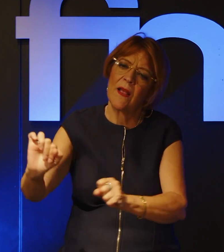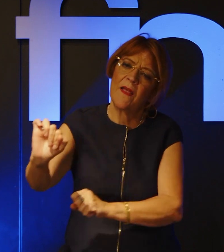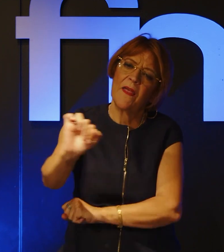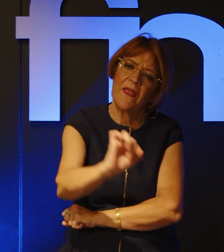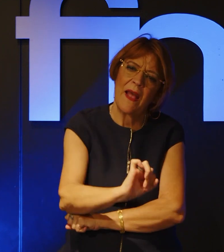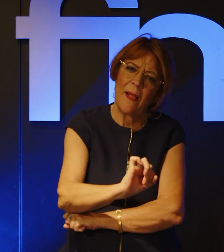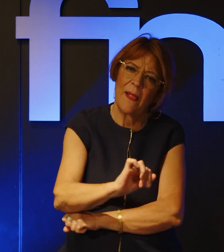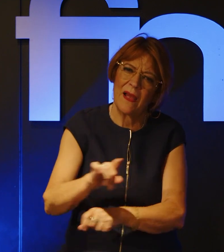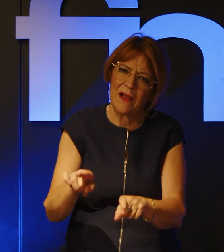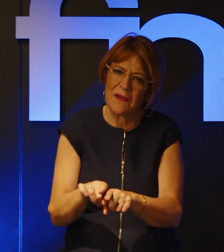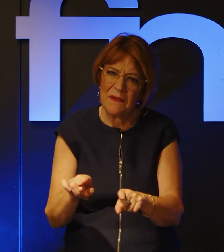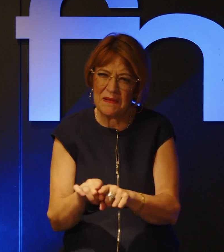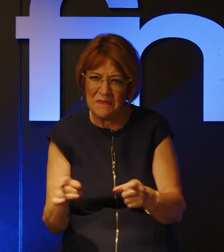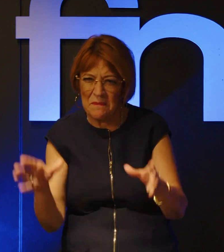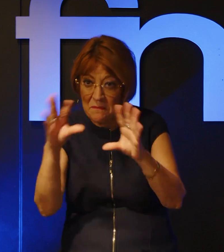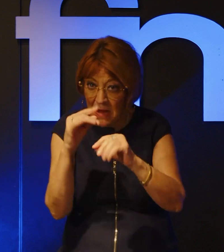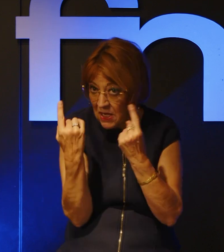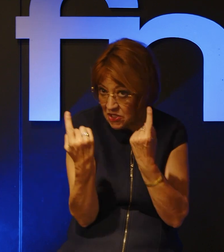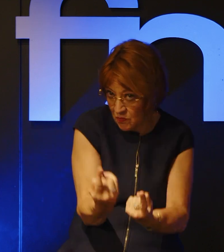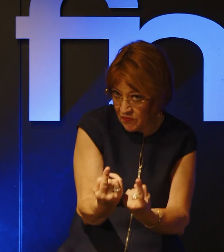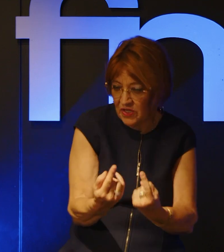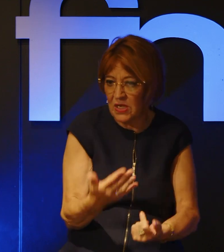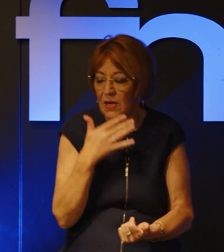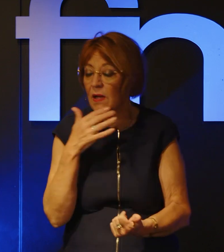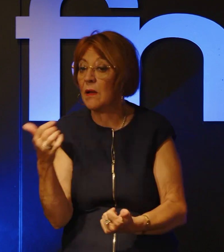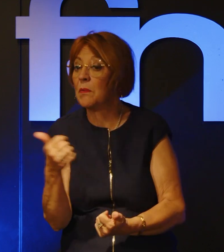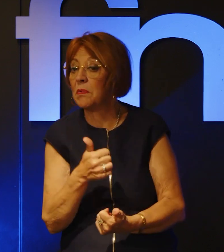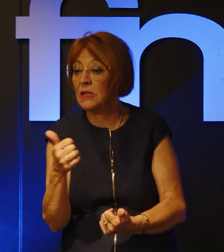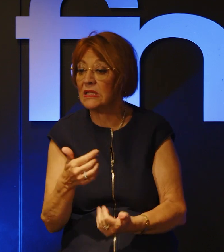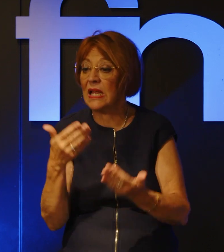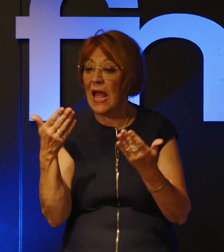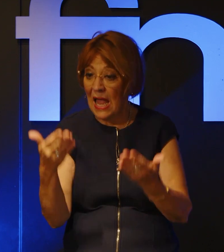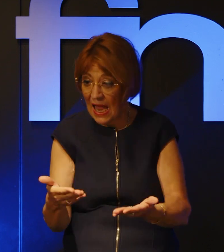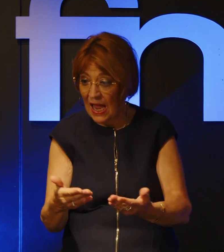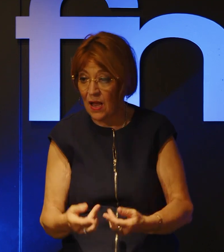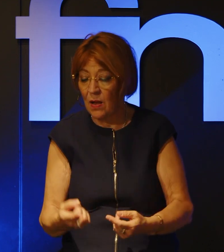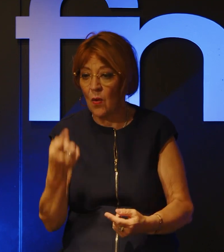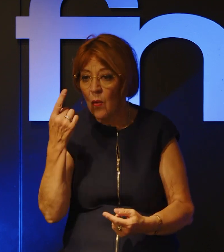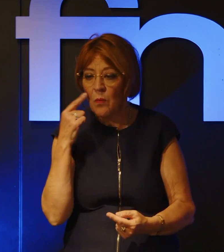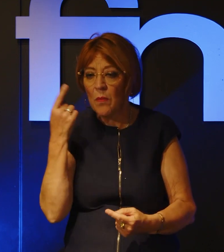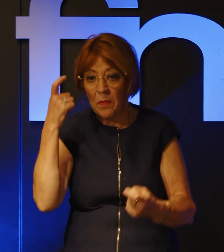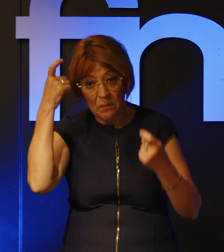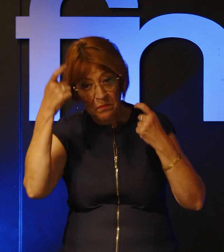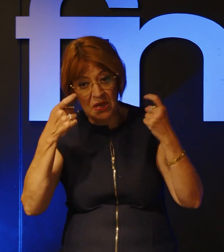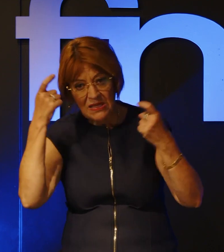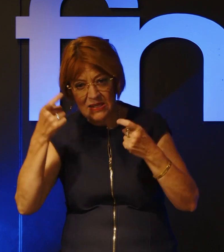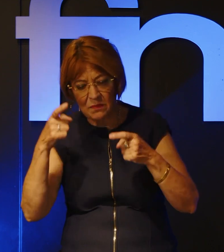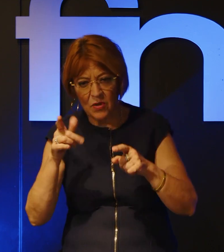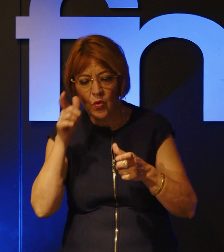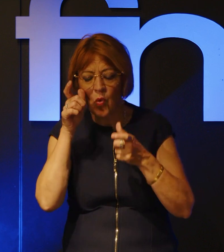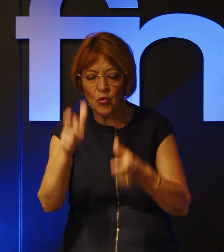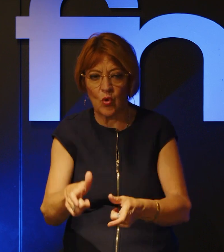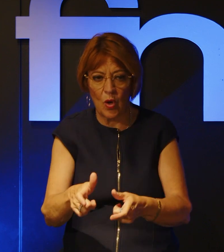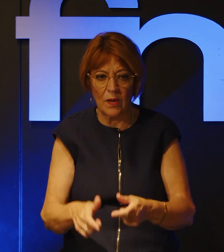obsolescência porquê porque mais uma vez a beleza é uma categoria do pensamento dominante é uma